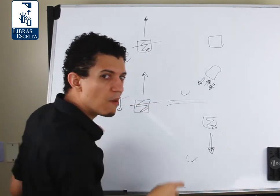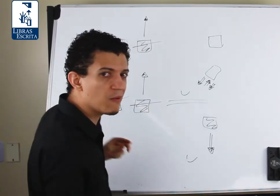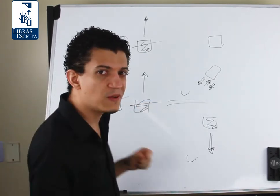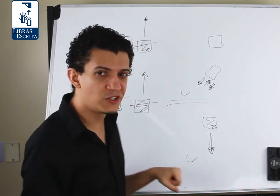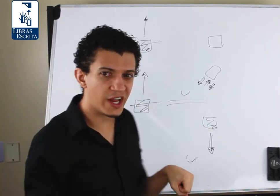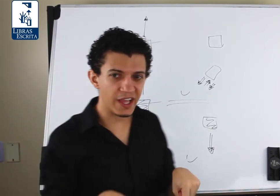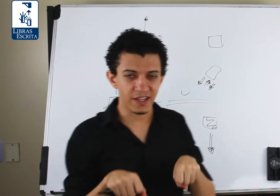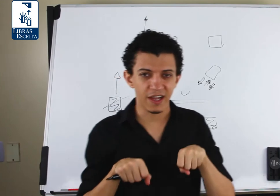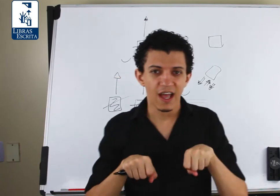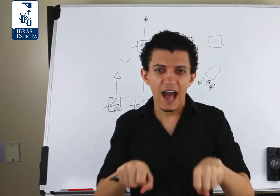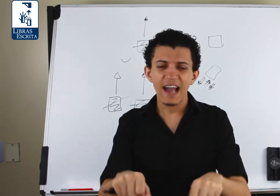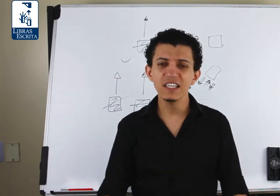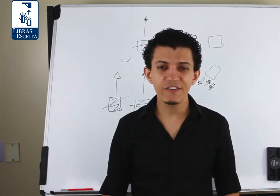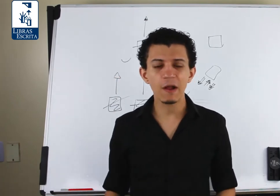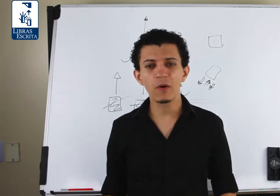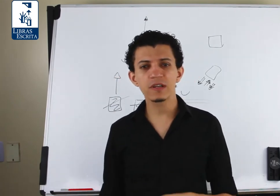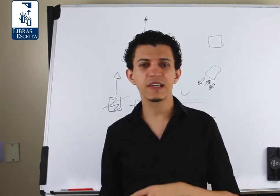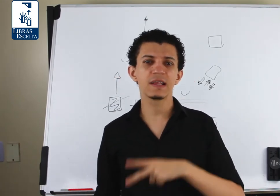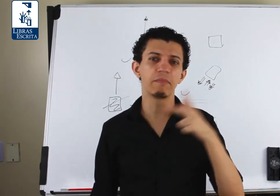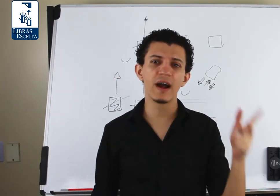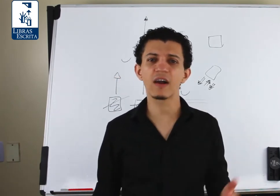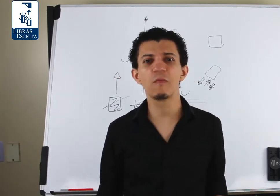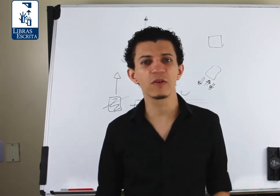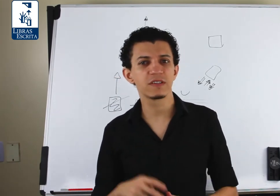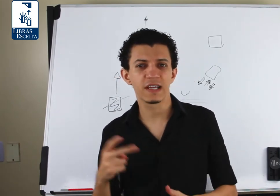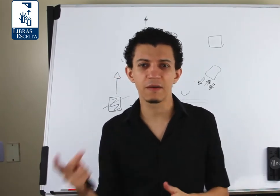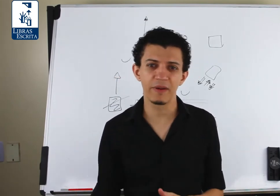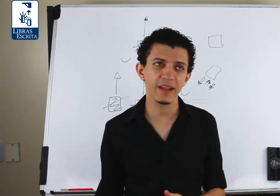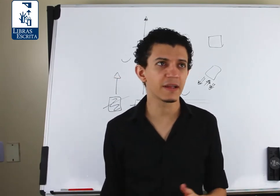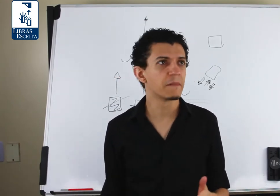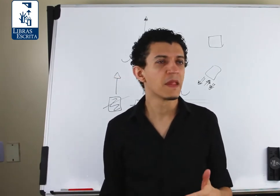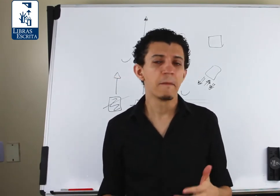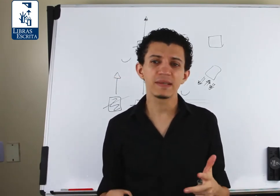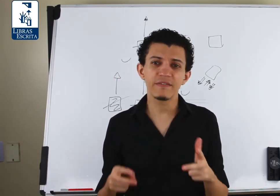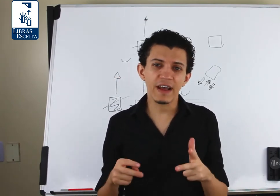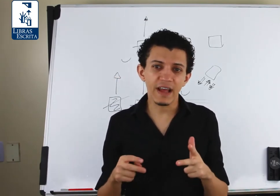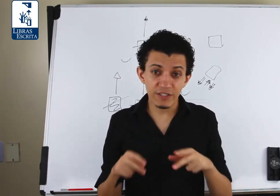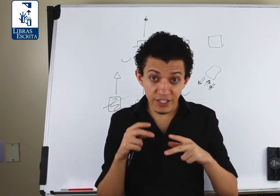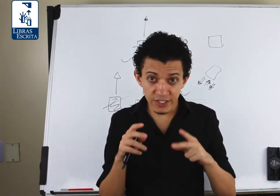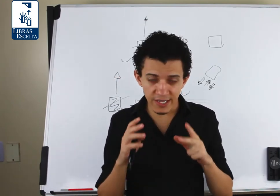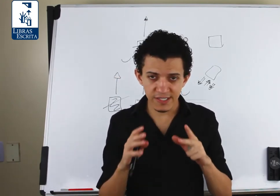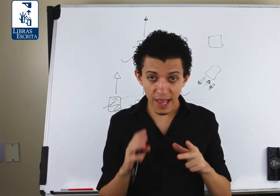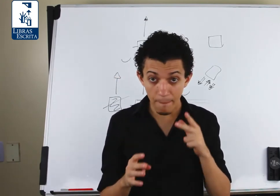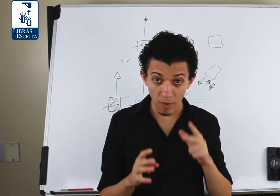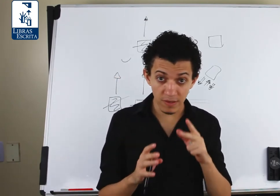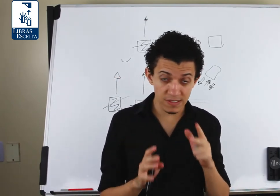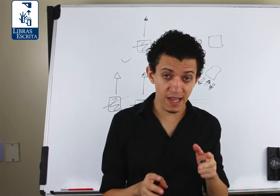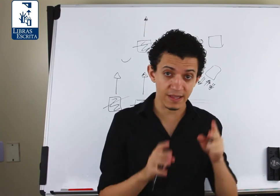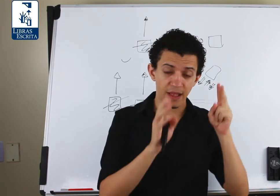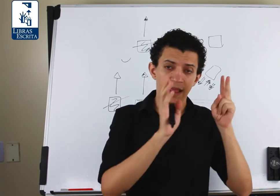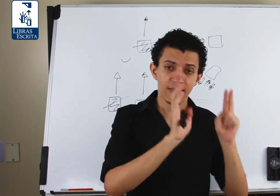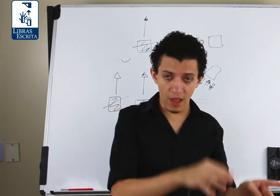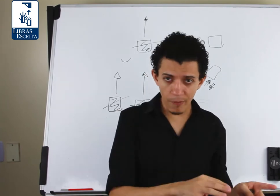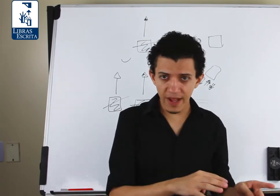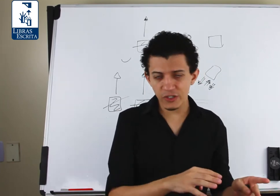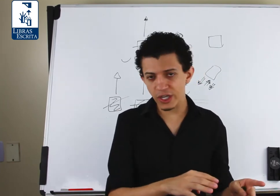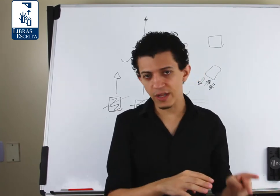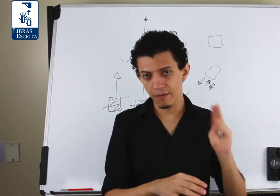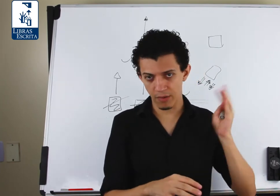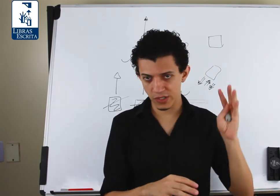mão direita. A gente fala ponta de seta branca ou ponta de seta preta, mas na verdade o a gente quer dizer é a ponta de seta não preenchida, mão